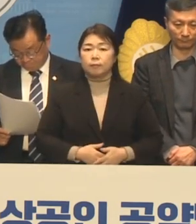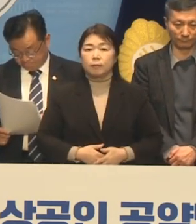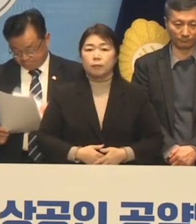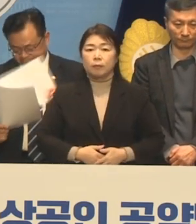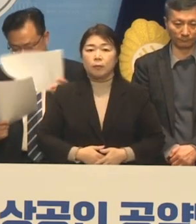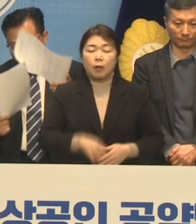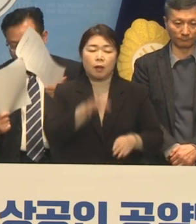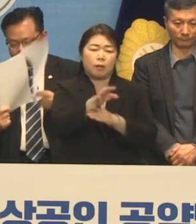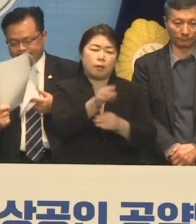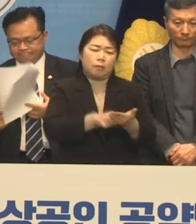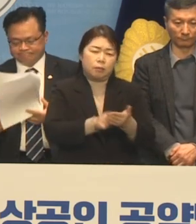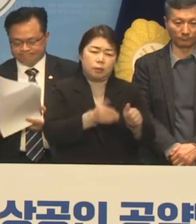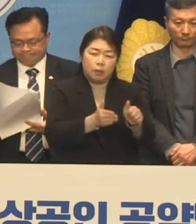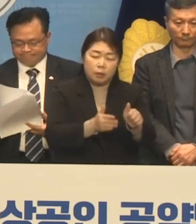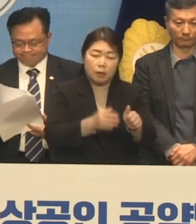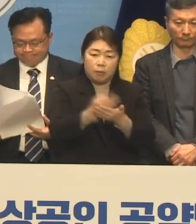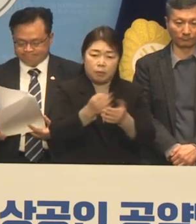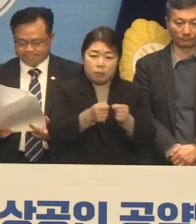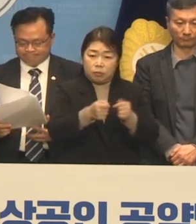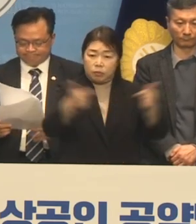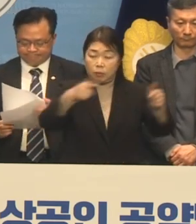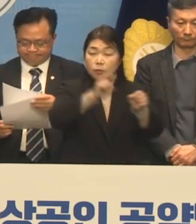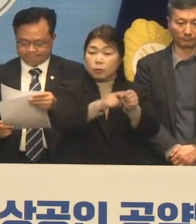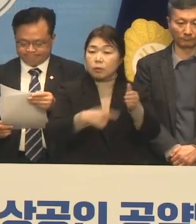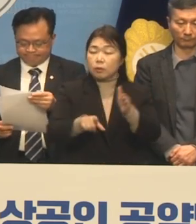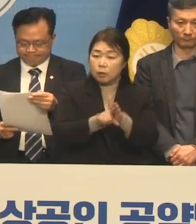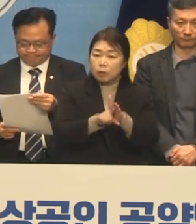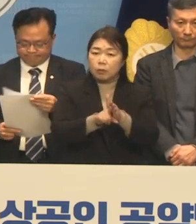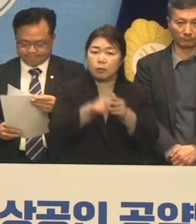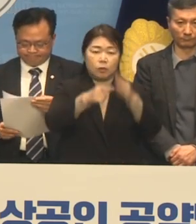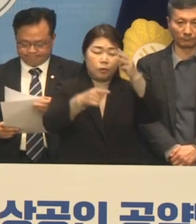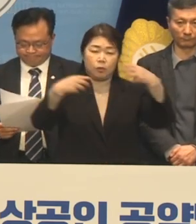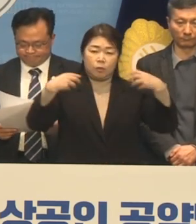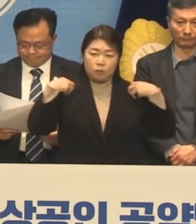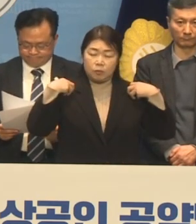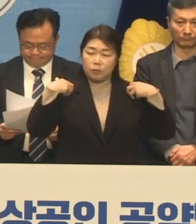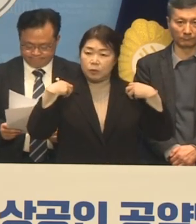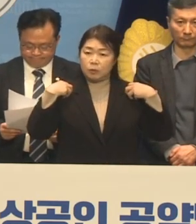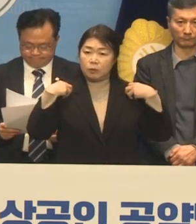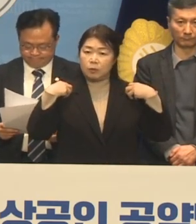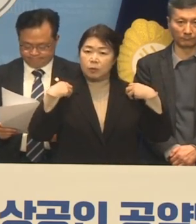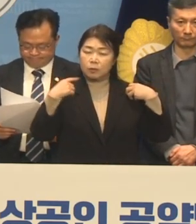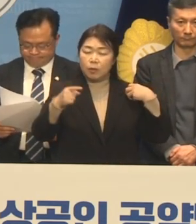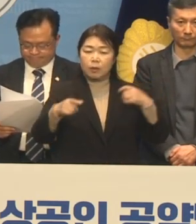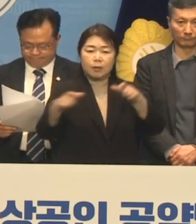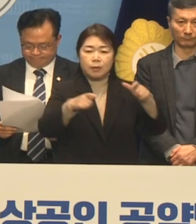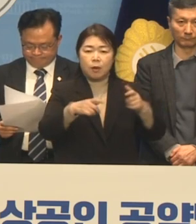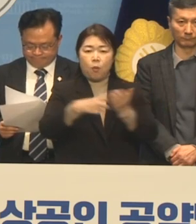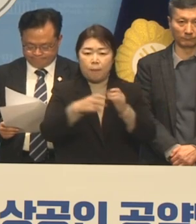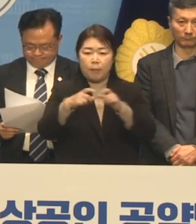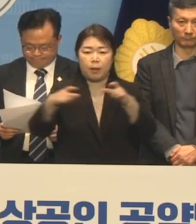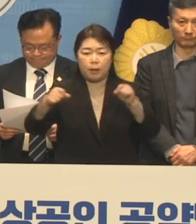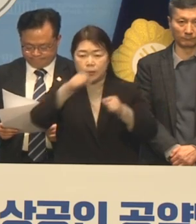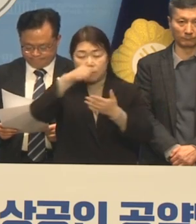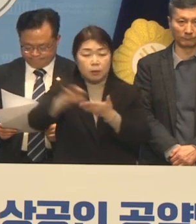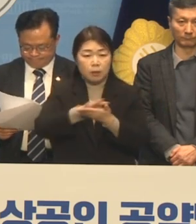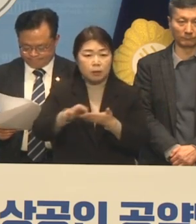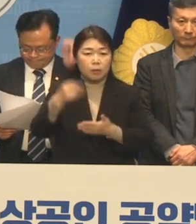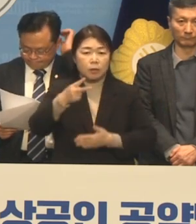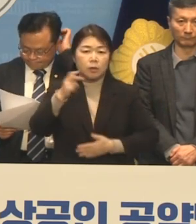촉진으로 매출을 증대시키기 위해 윤석열 정부가 전액 삭감한 지역화폐 예산을